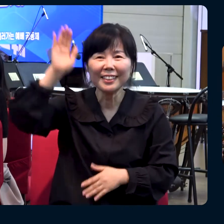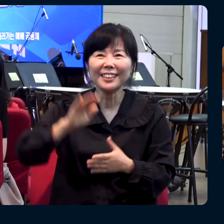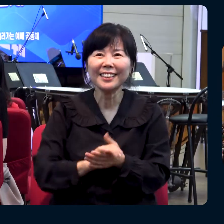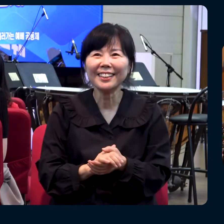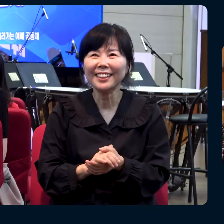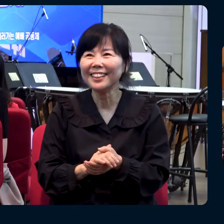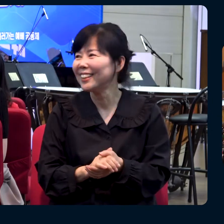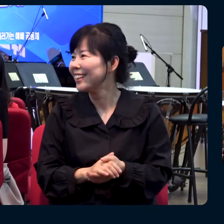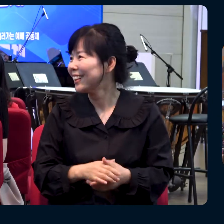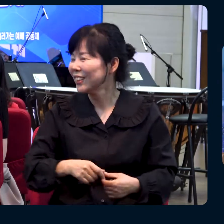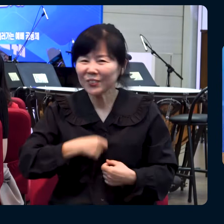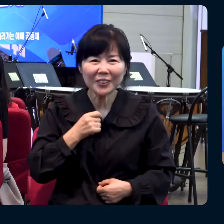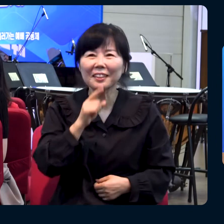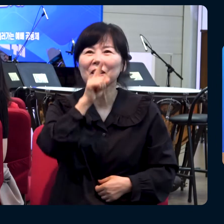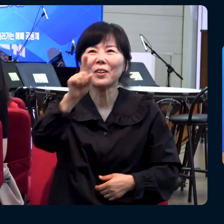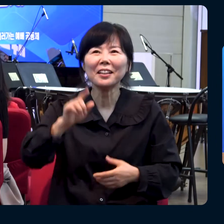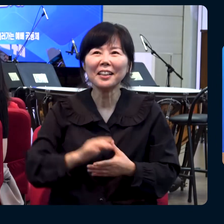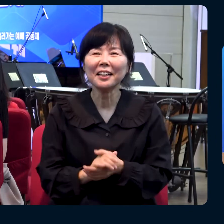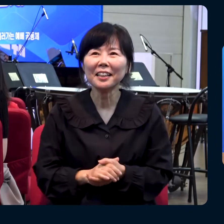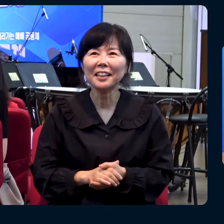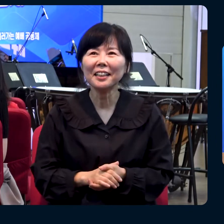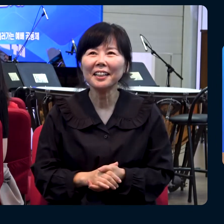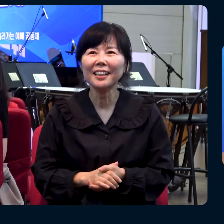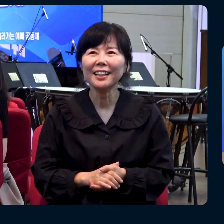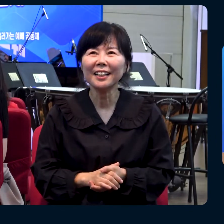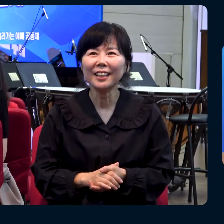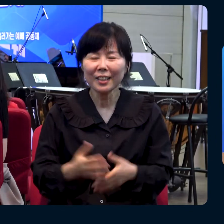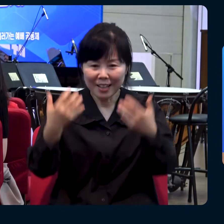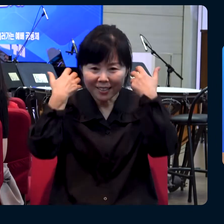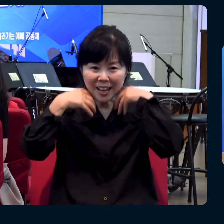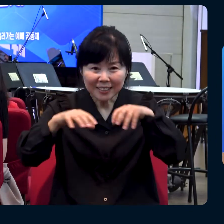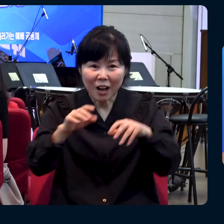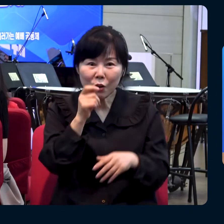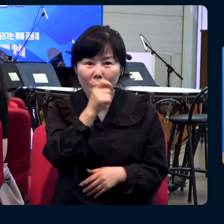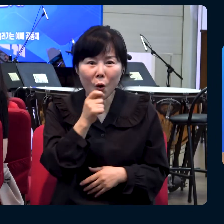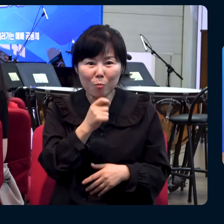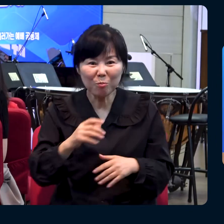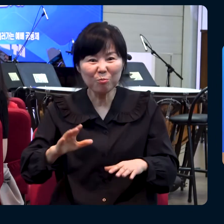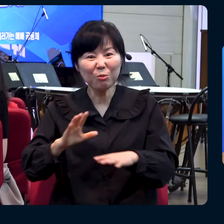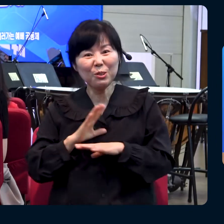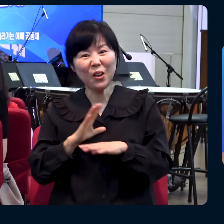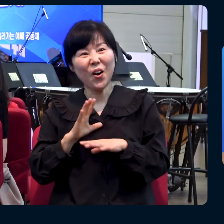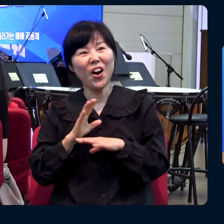매우 솔직한 분들. 매우 솔직한 분들이. 이분들은 사자와 곰을 아는 분들이에요.